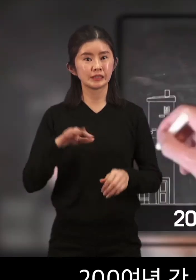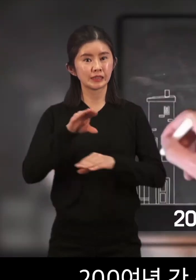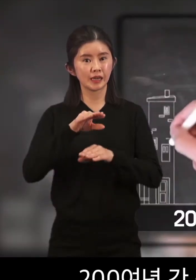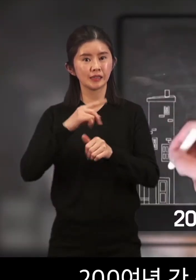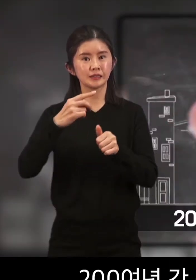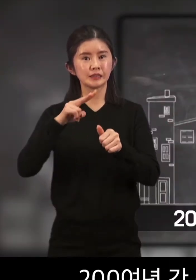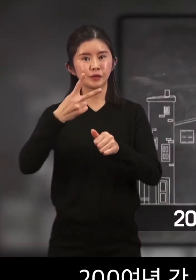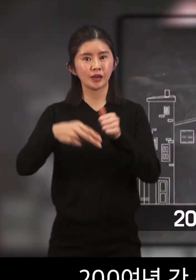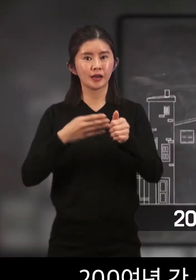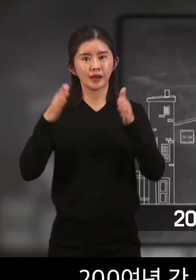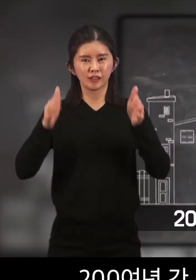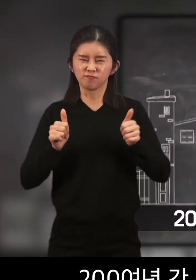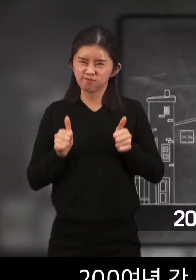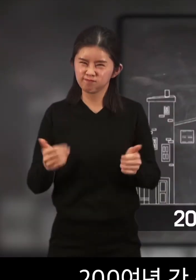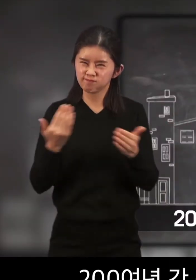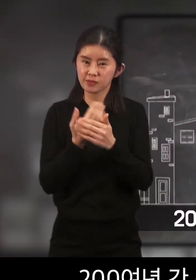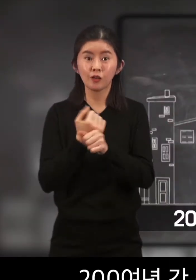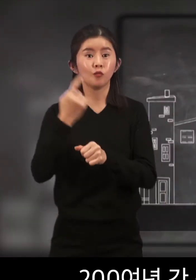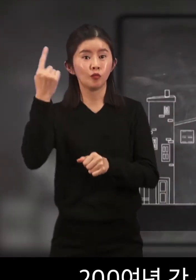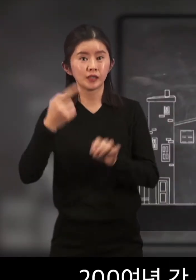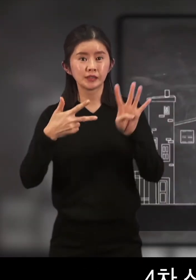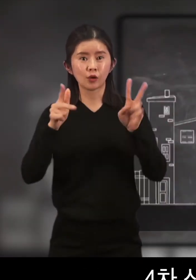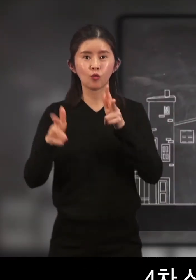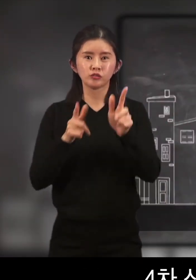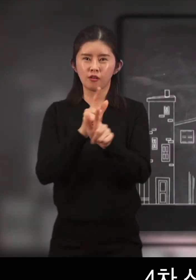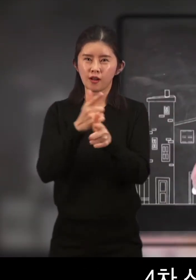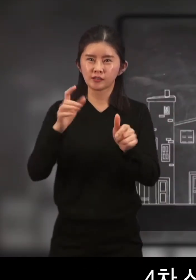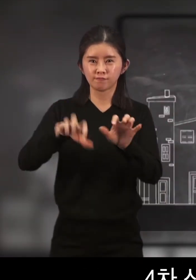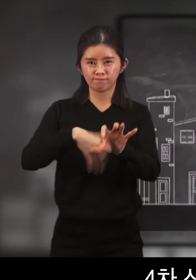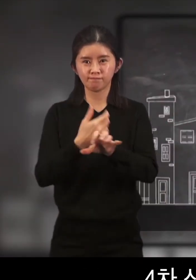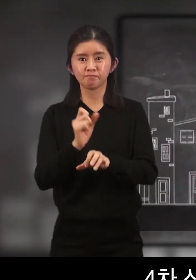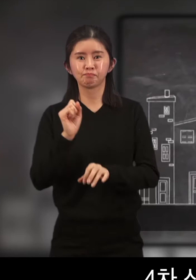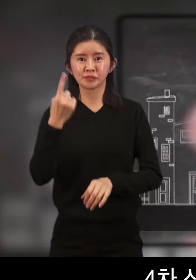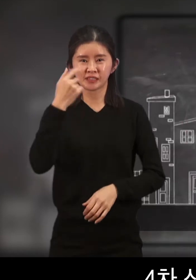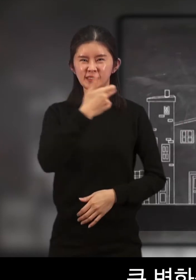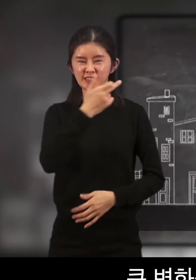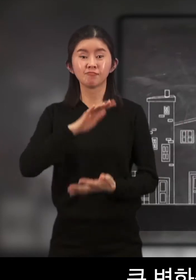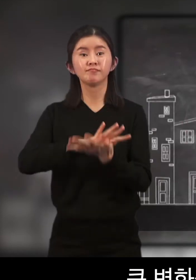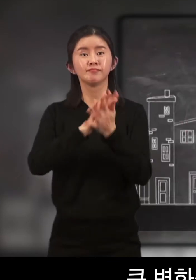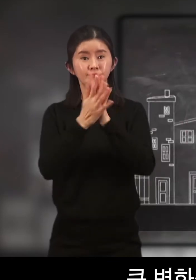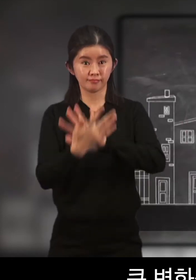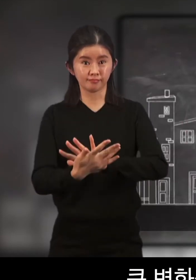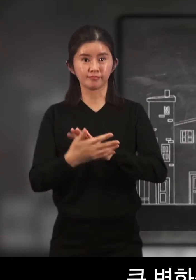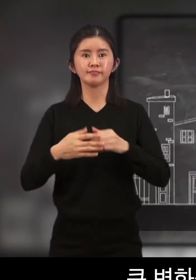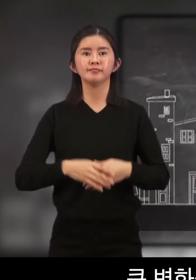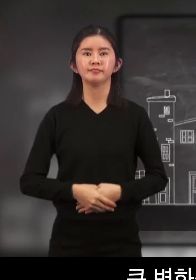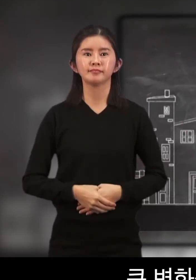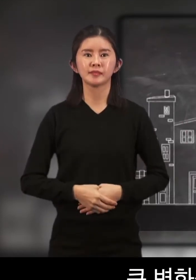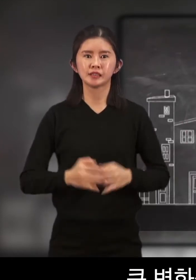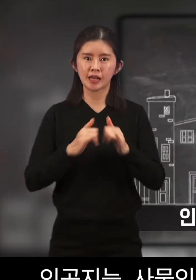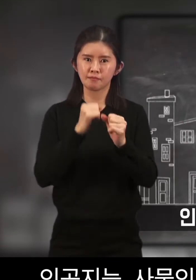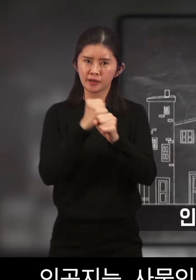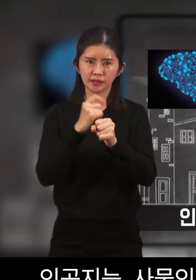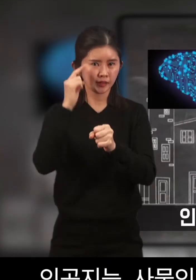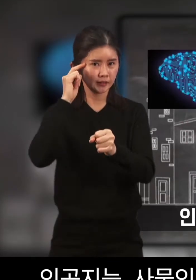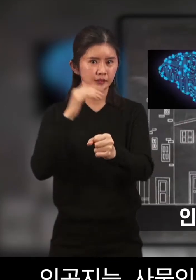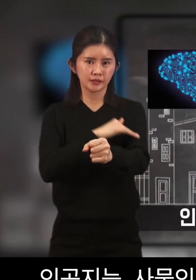200여 년간 꾸준히 발전해온 자동차가 4차 산업혁명으로 인하여 큰 변화를 맞이하고 있습니다.